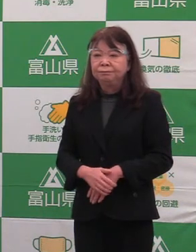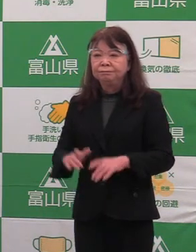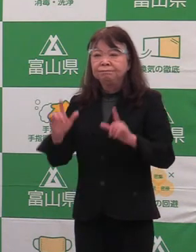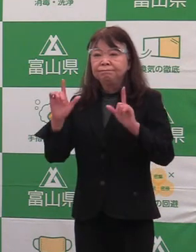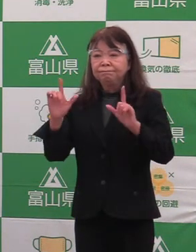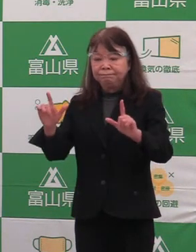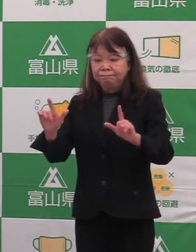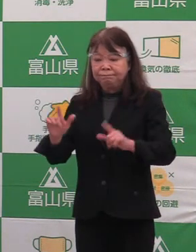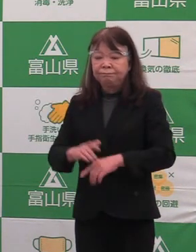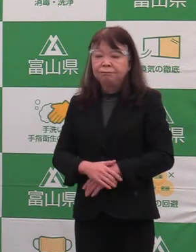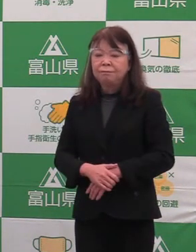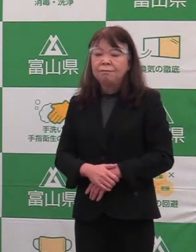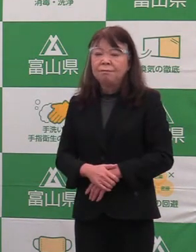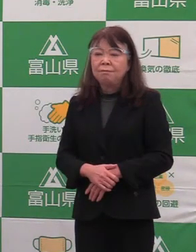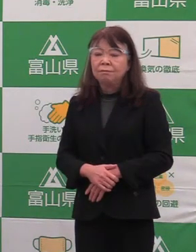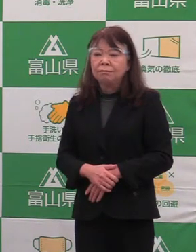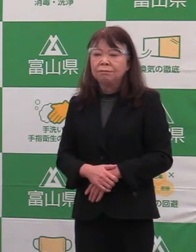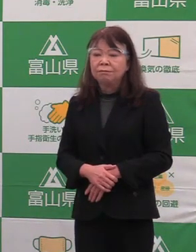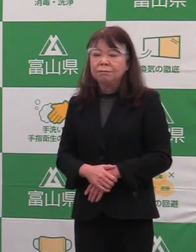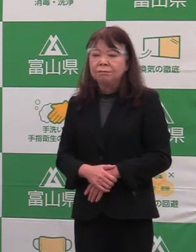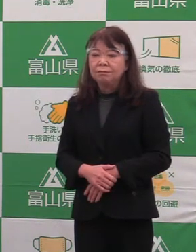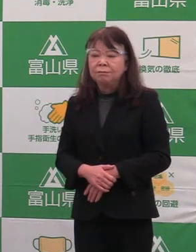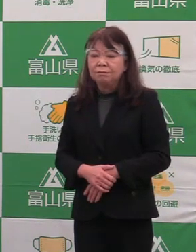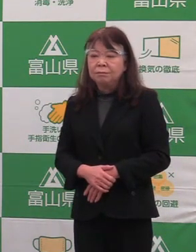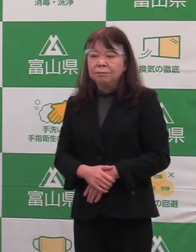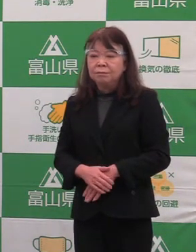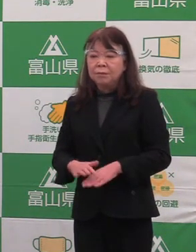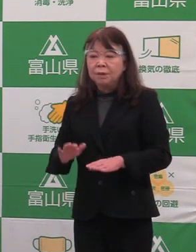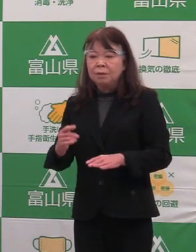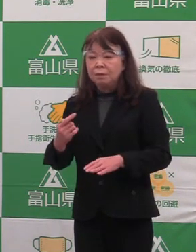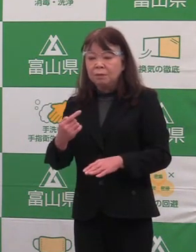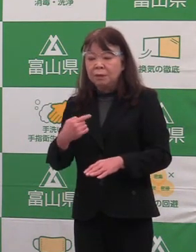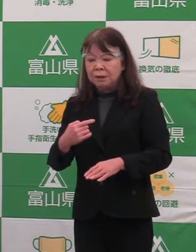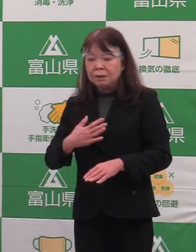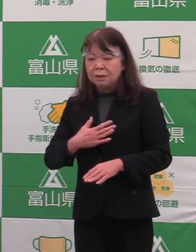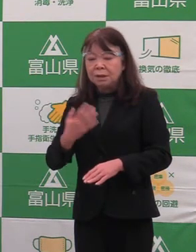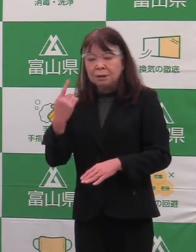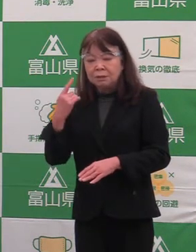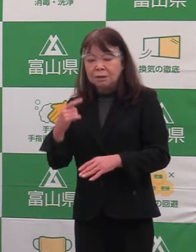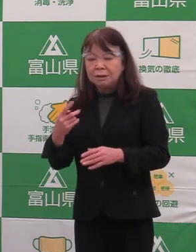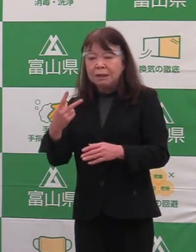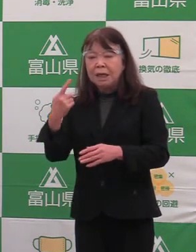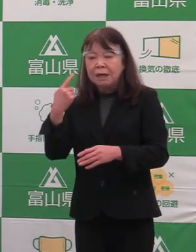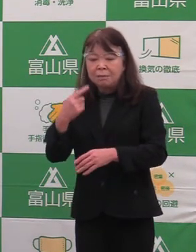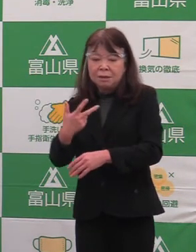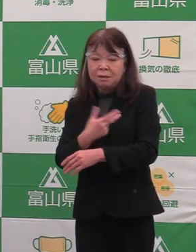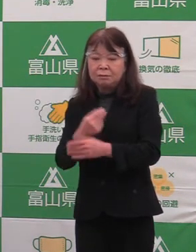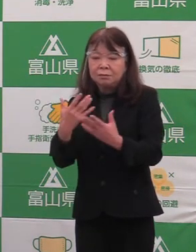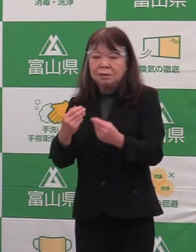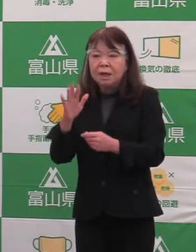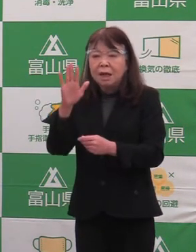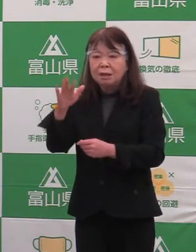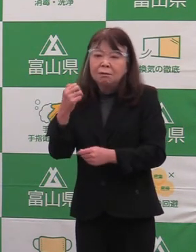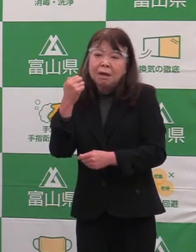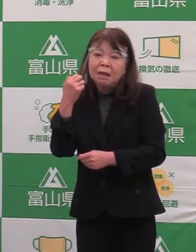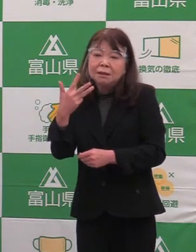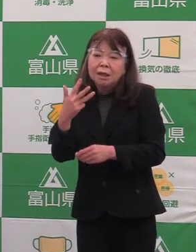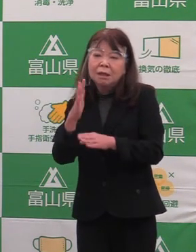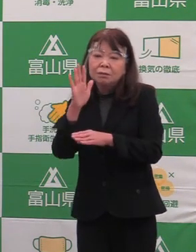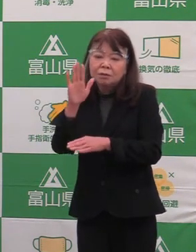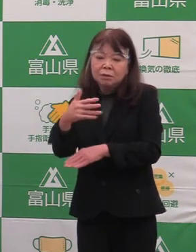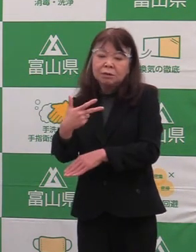そうですね、あの今はまだ今私の理解はあの2回目接種完了から原則8ヶ月の間隔を置